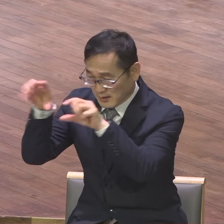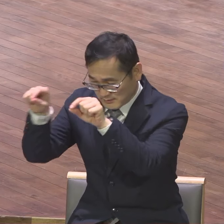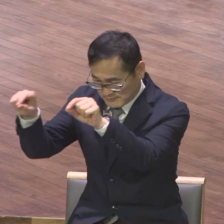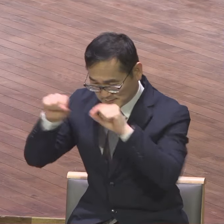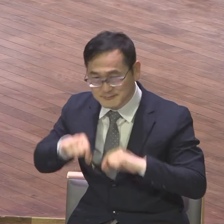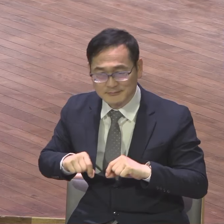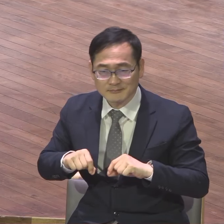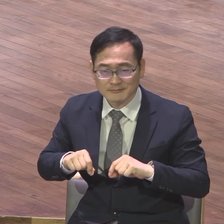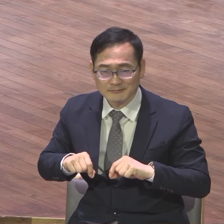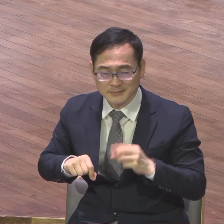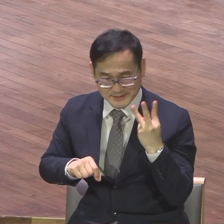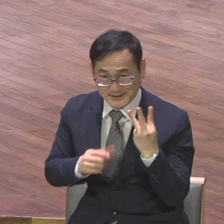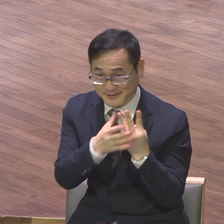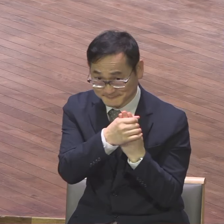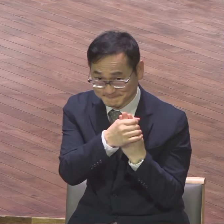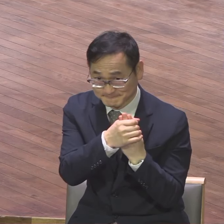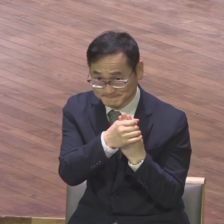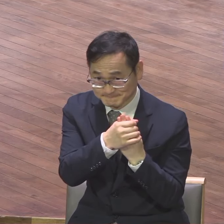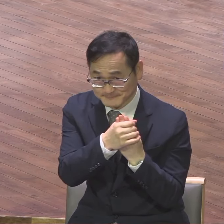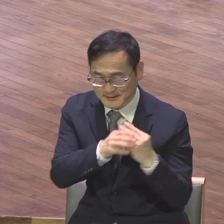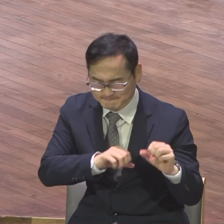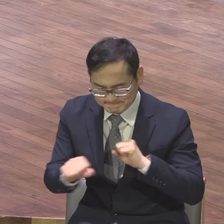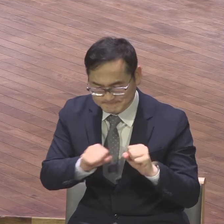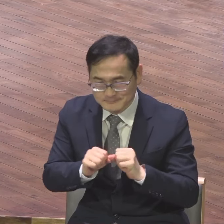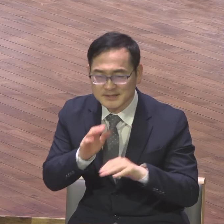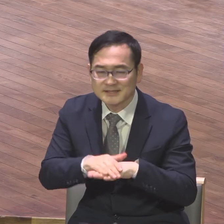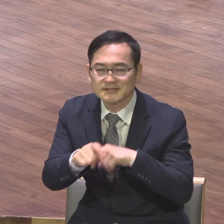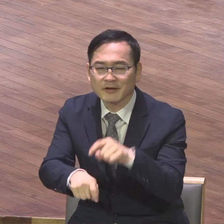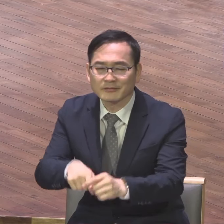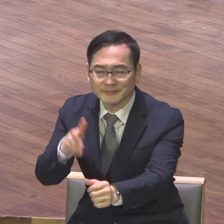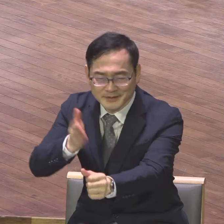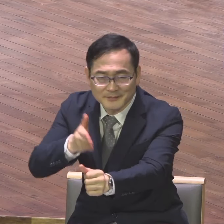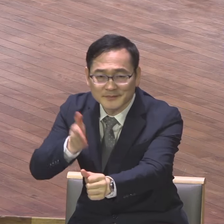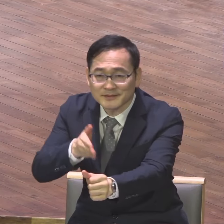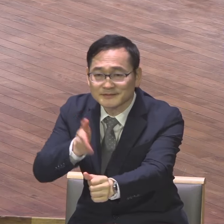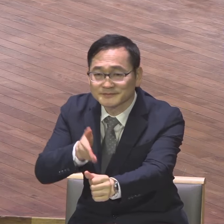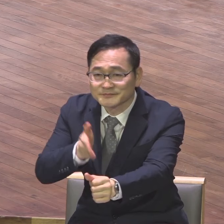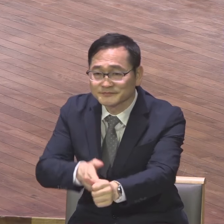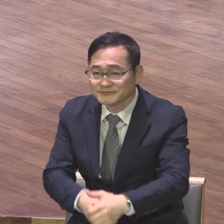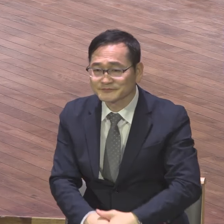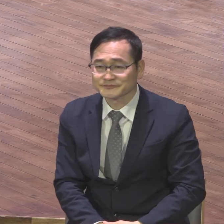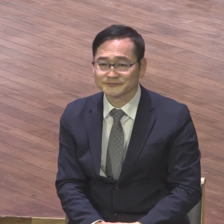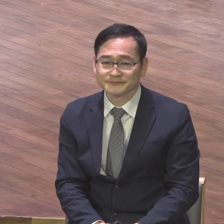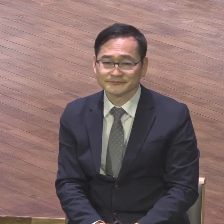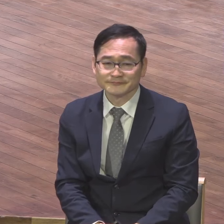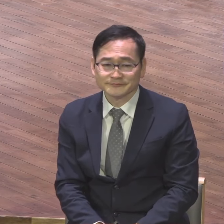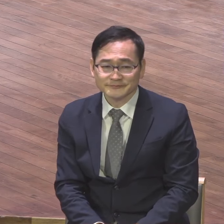패턴, 이것이 여러분 것 되기 바랍니다. 그거 돼야 돼요.